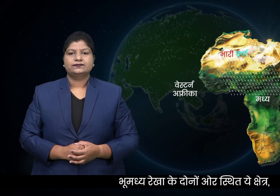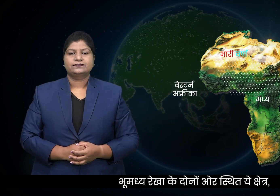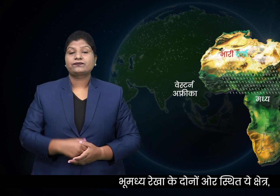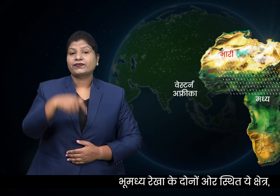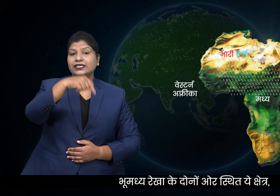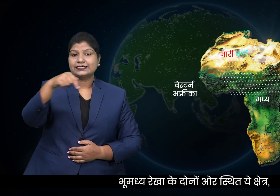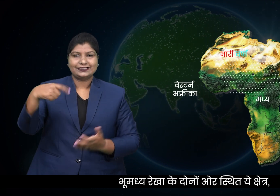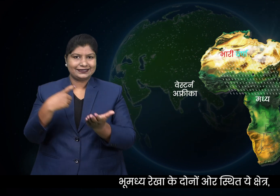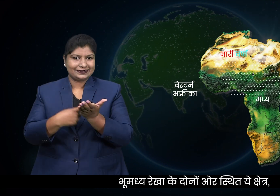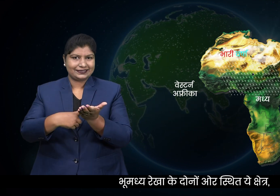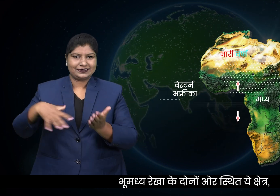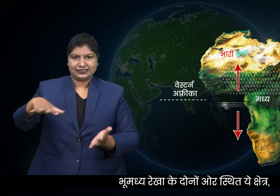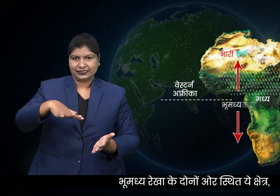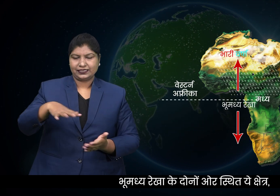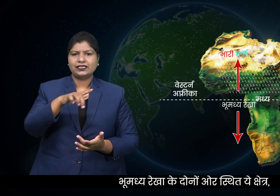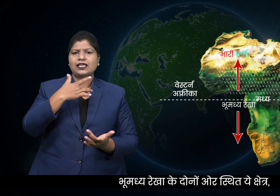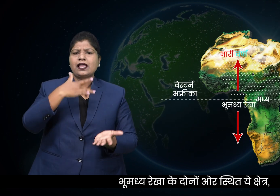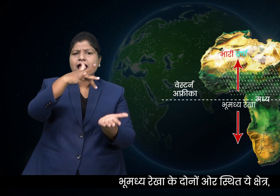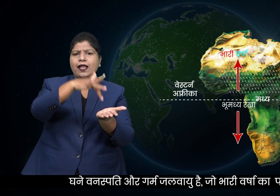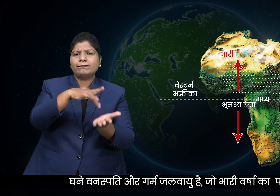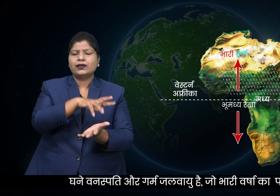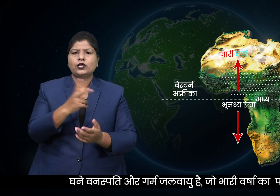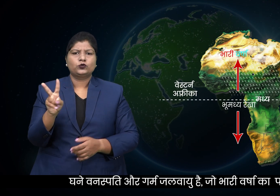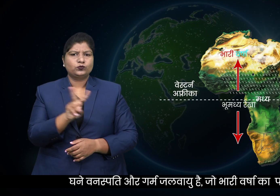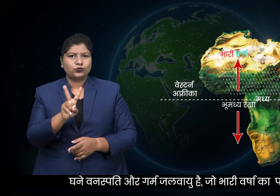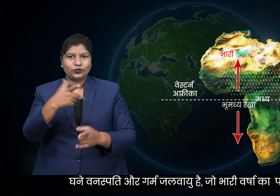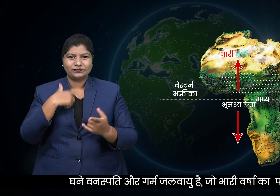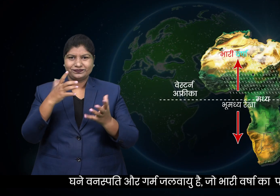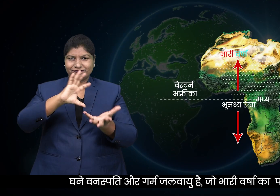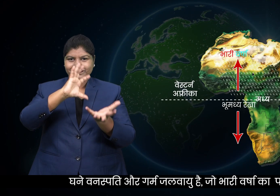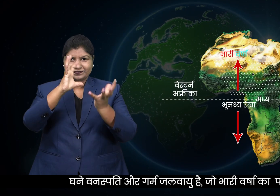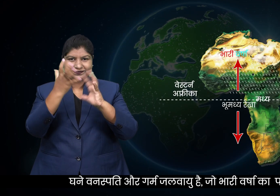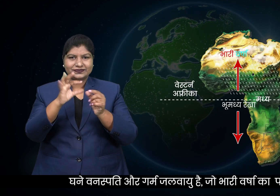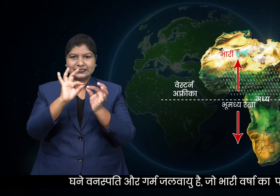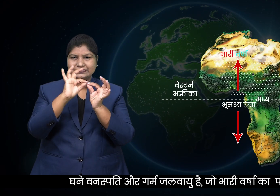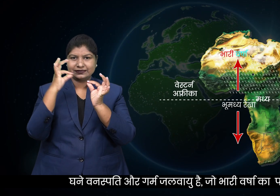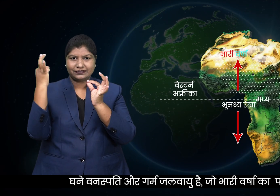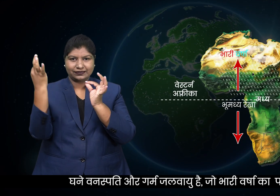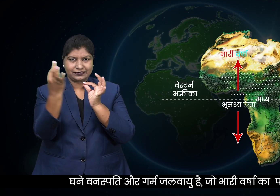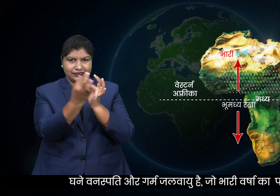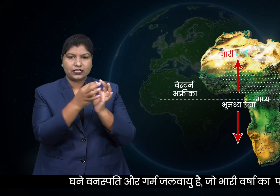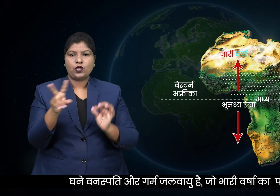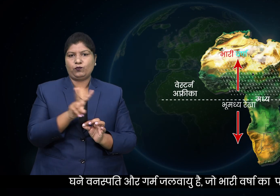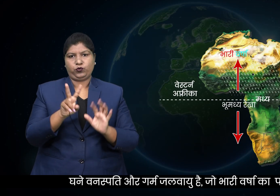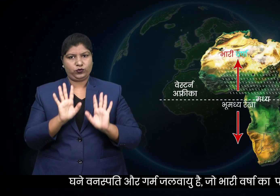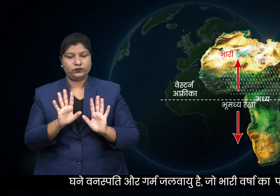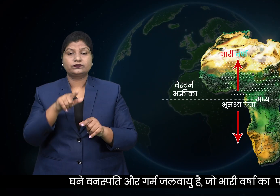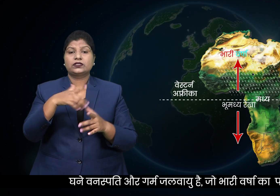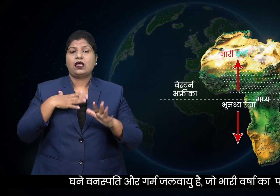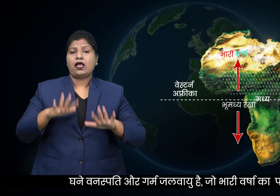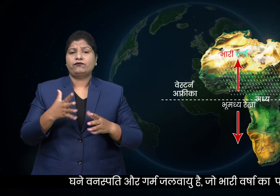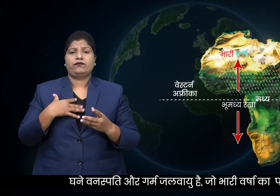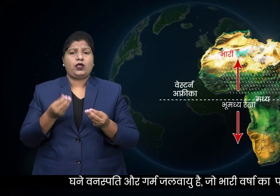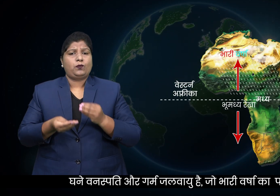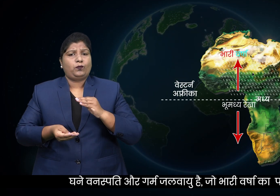भूमध्य रेखा के दोनों ओर स्थित ये क्षेत्र घने वनस्पति और गर्म जलवायु के हैं, जो भारी